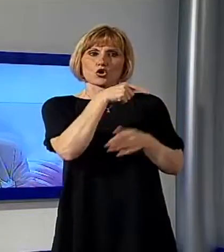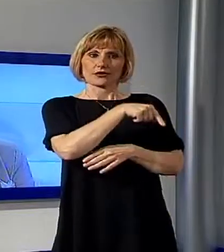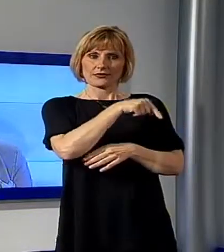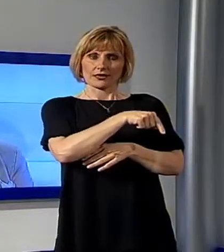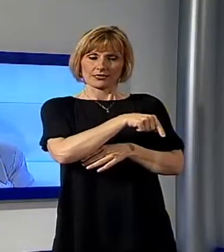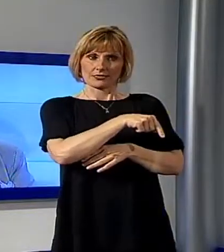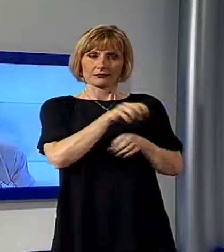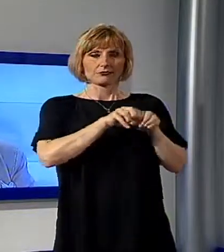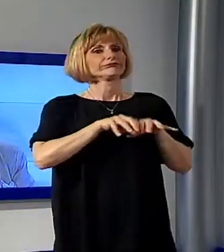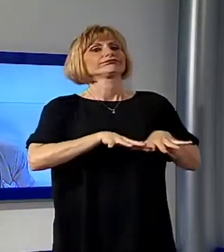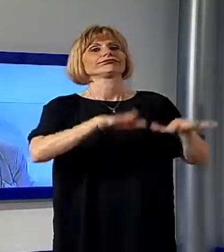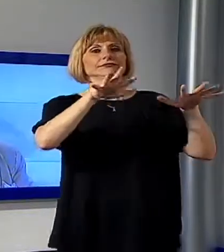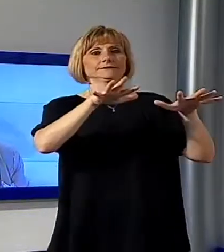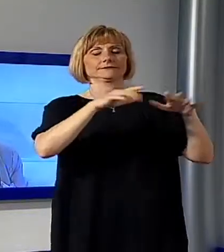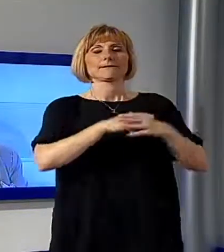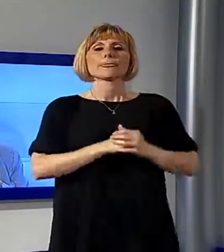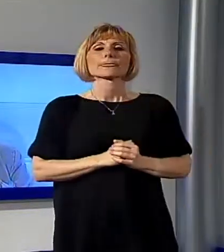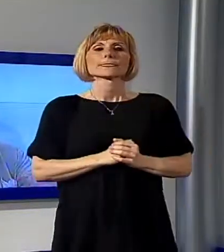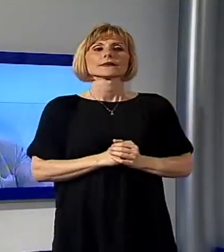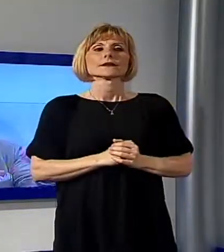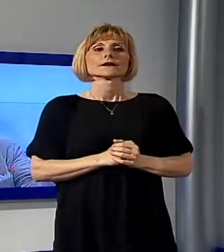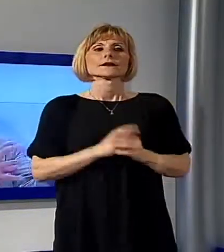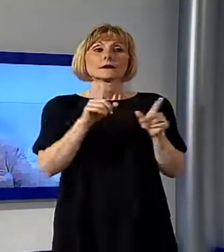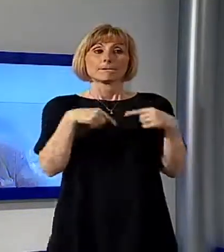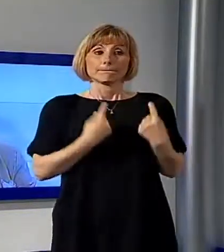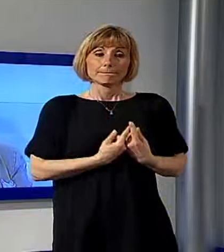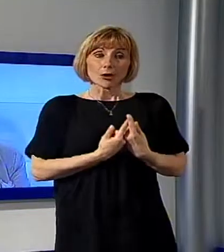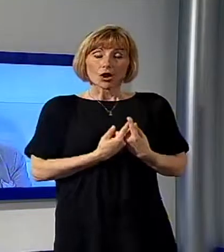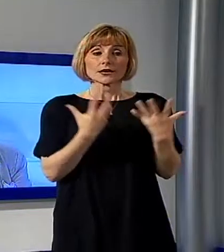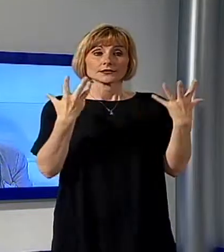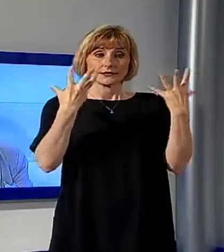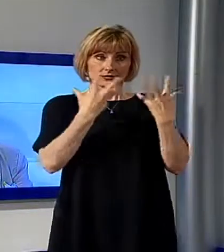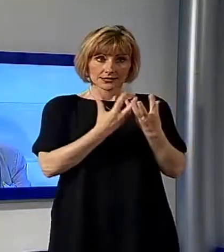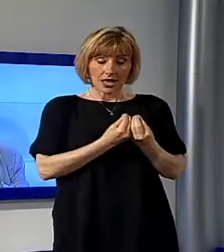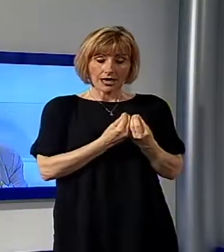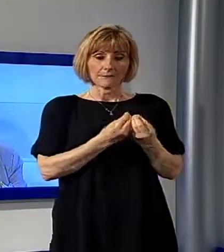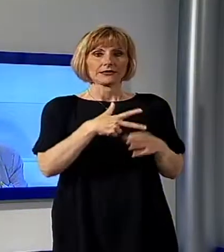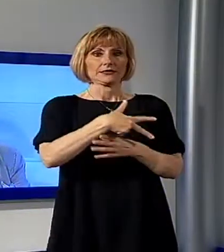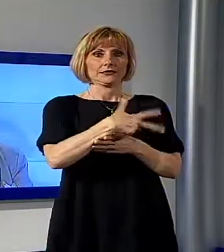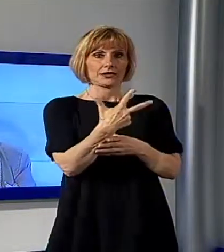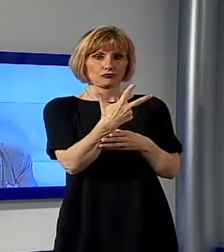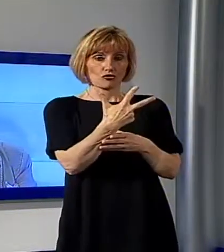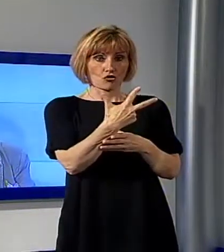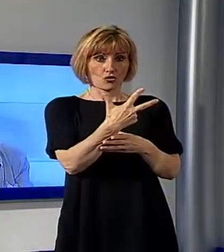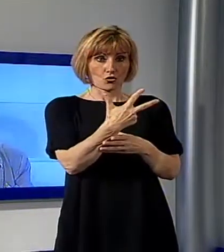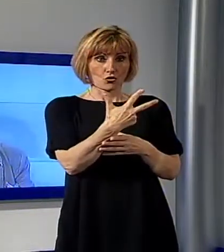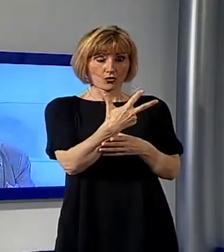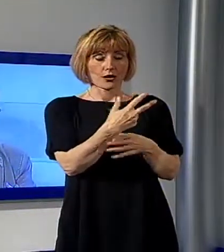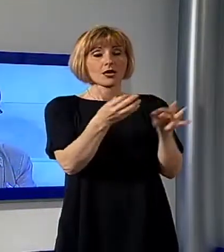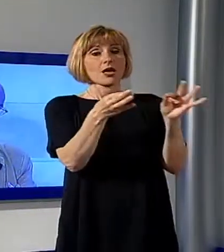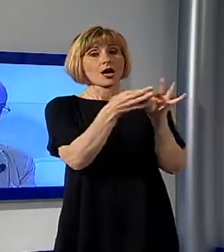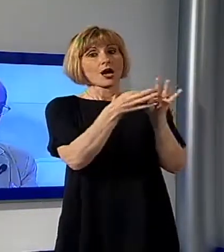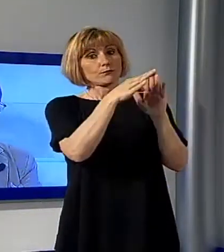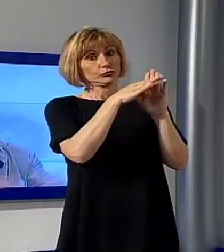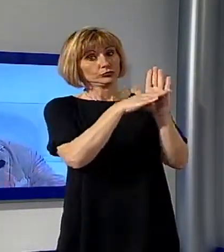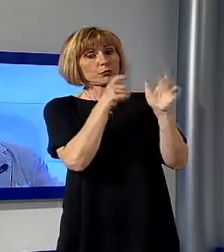fruizione, di divulgazione. E quindi poi, ecco, messo insieme in questi 3 giorni, questi appuntamenti di